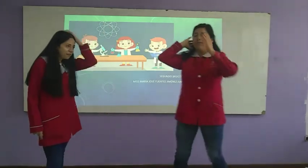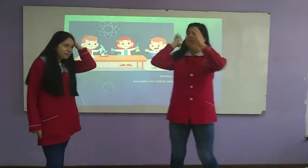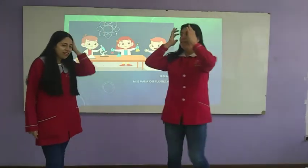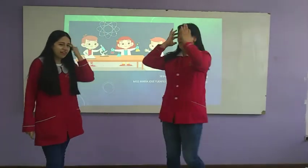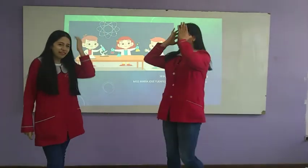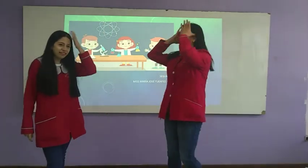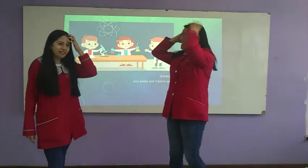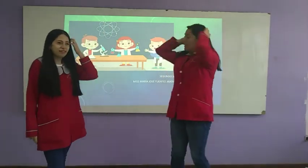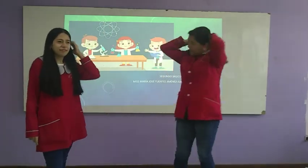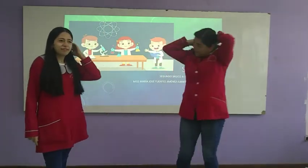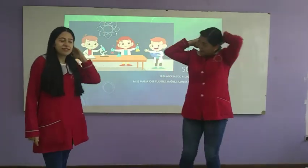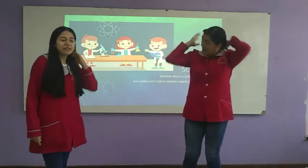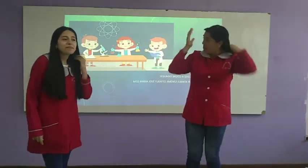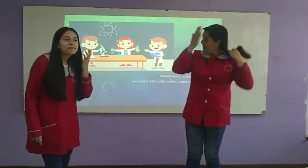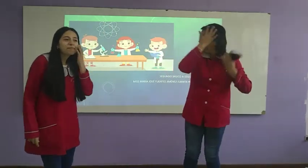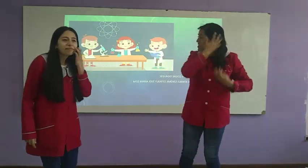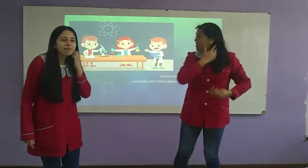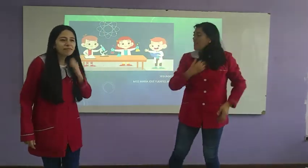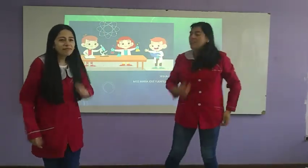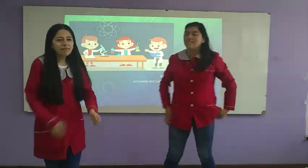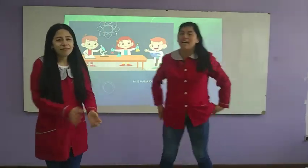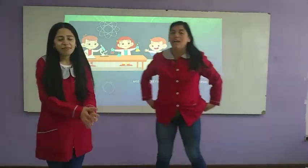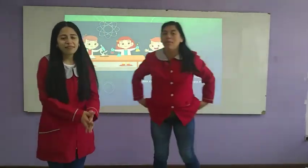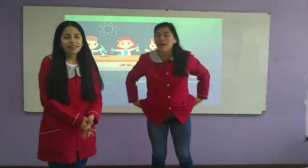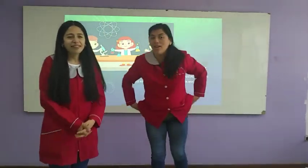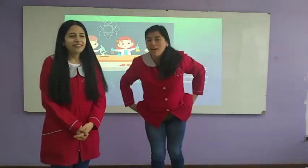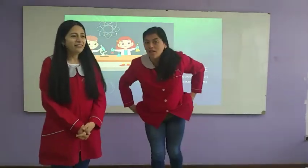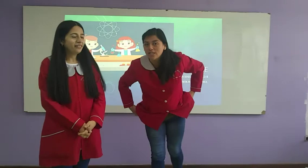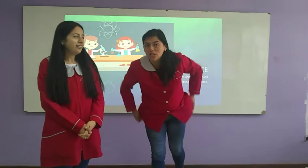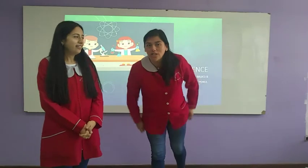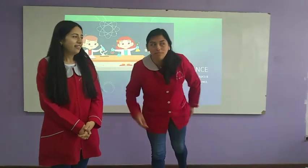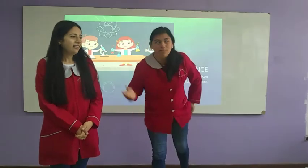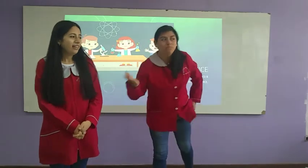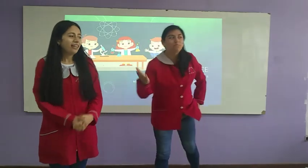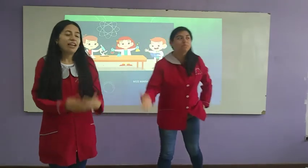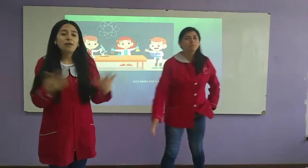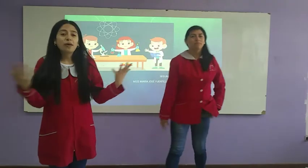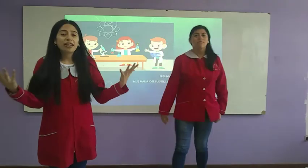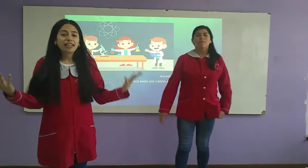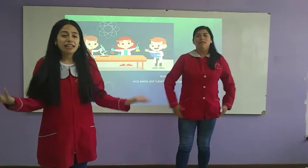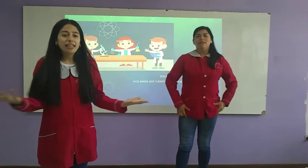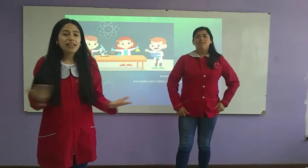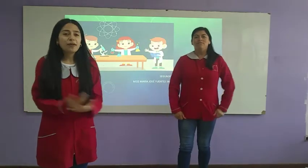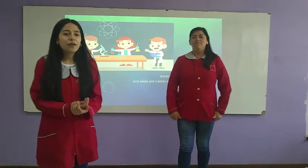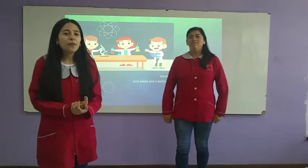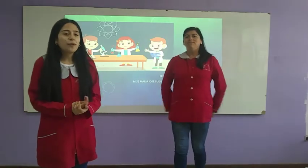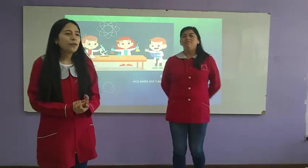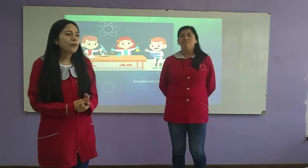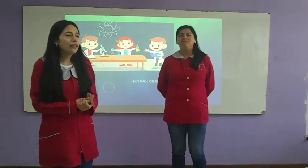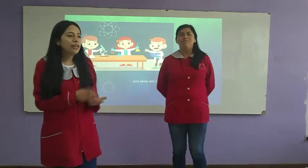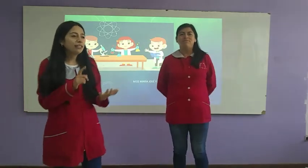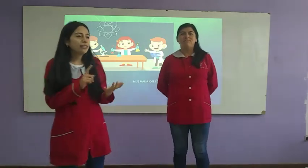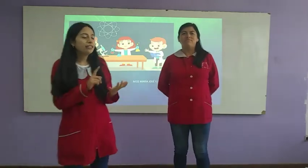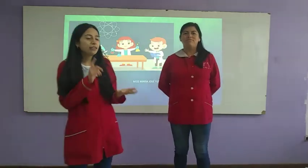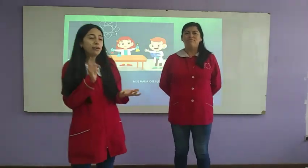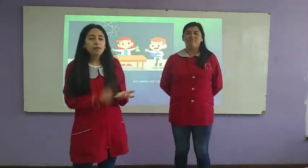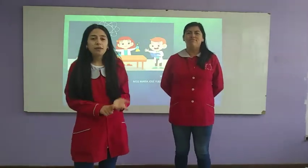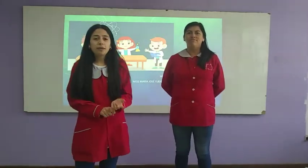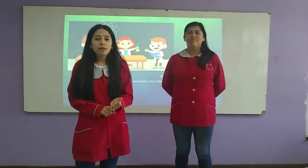mi Juanita está además las recomendaciones iniciales para los niños, que son estar en lugar tranquilo, cómodo, con luz natural